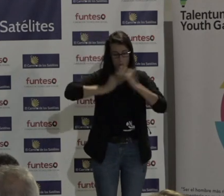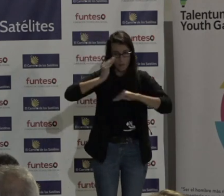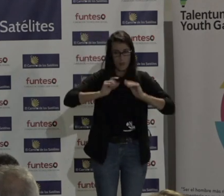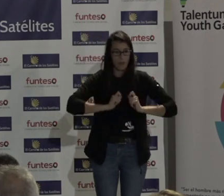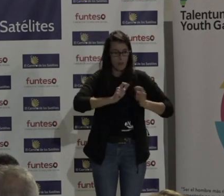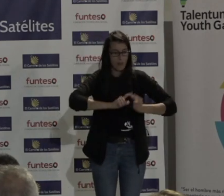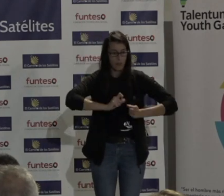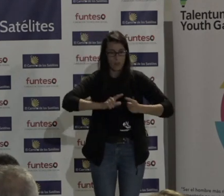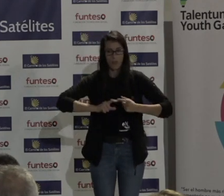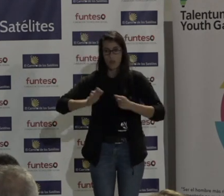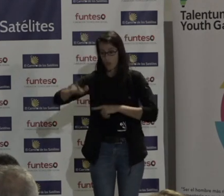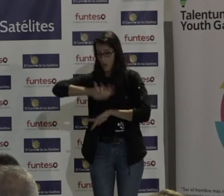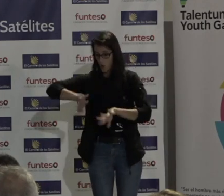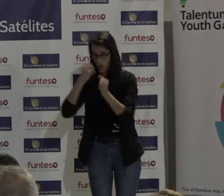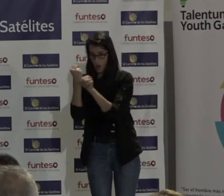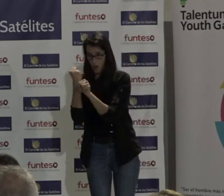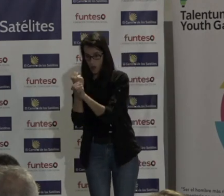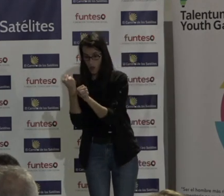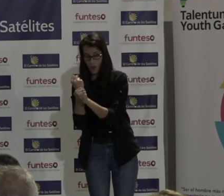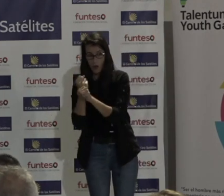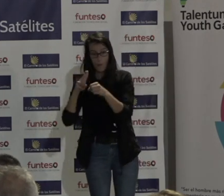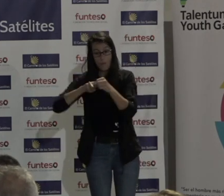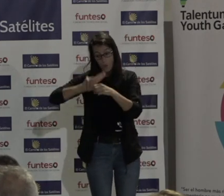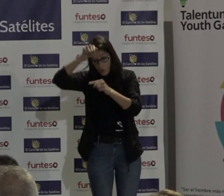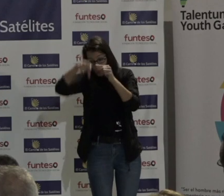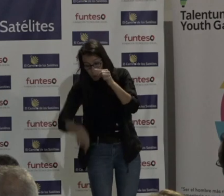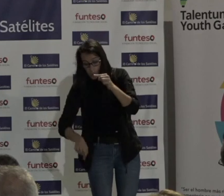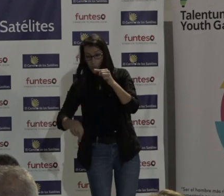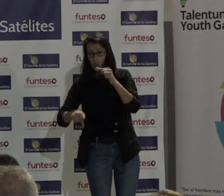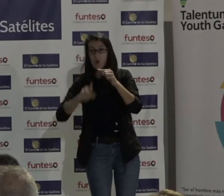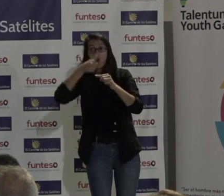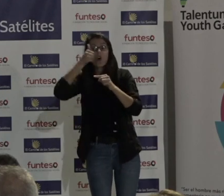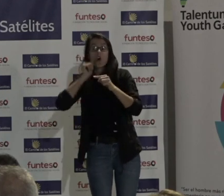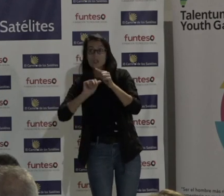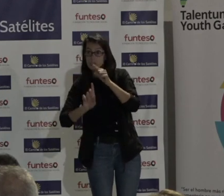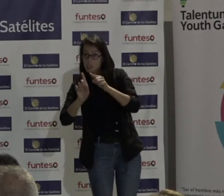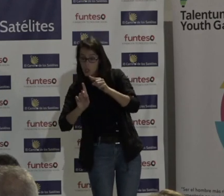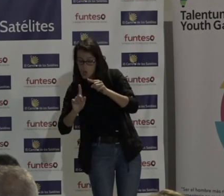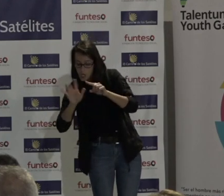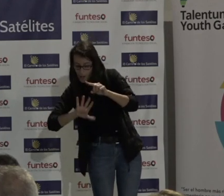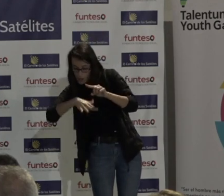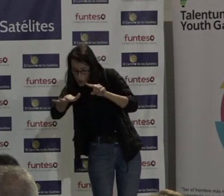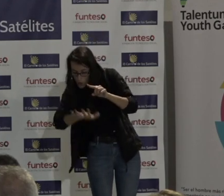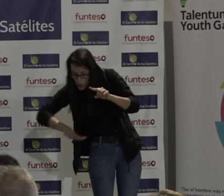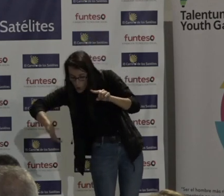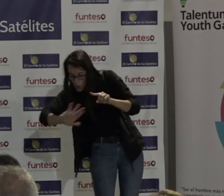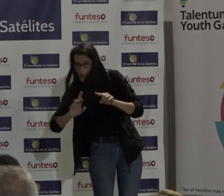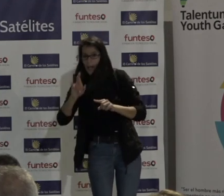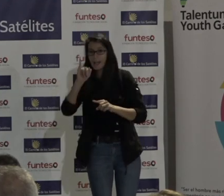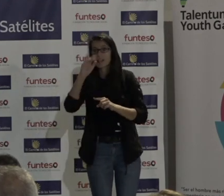estaban trabajando en ese territorio, en el sur de la provincia, en el norte de Orense, la Ribera Sacra, lo que hoy se conoce como la Ribera